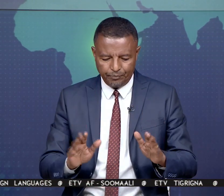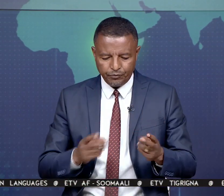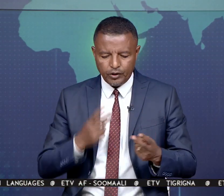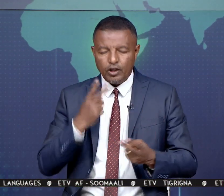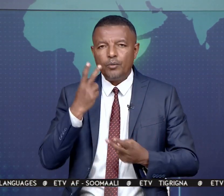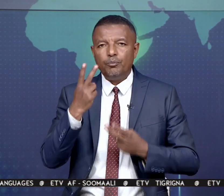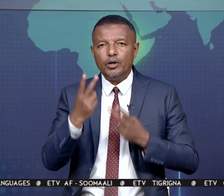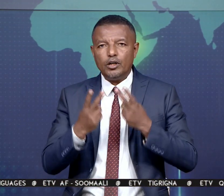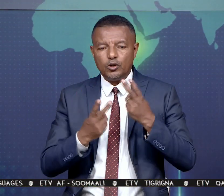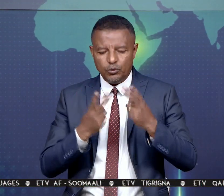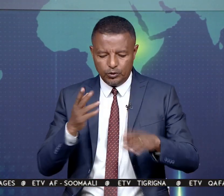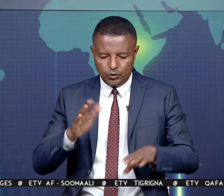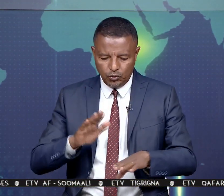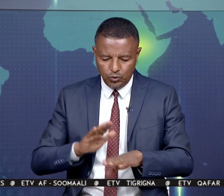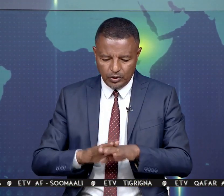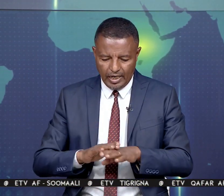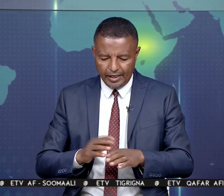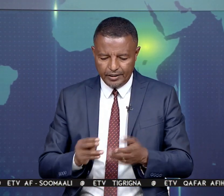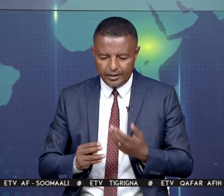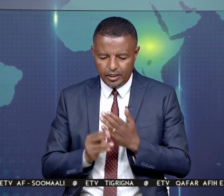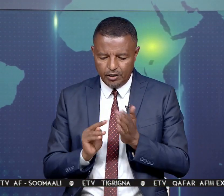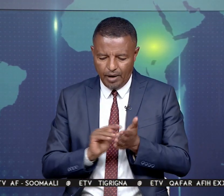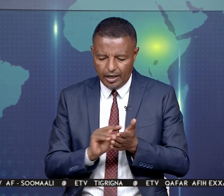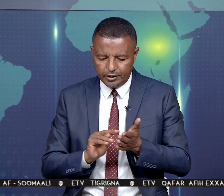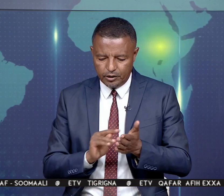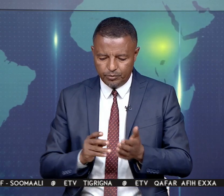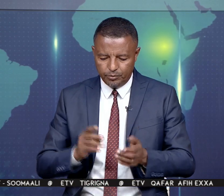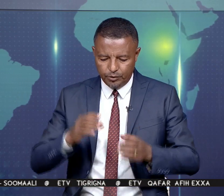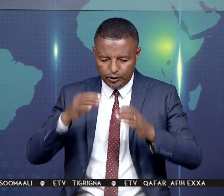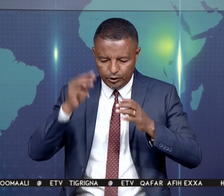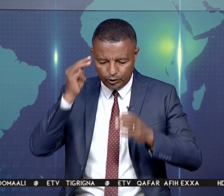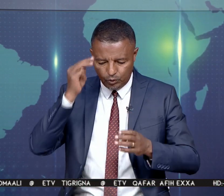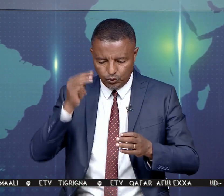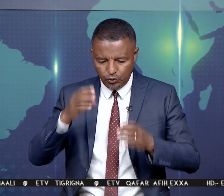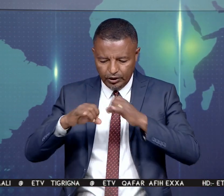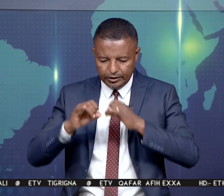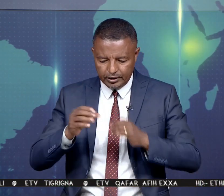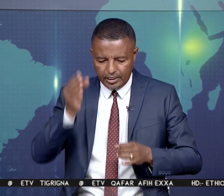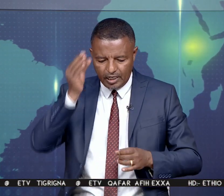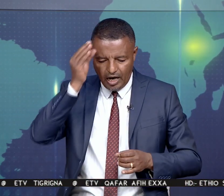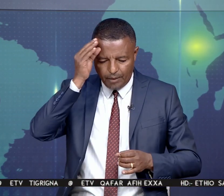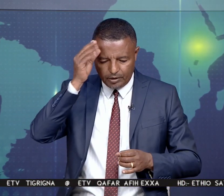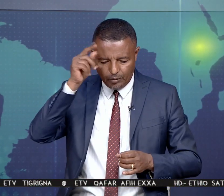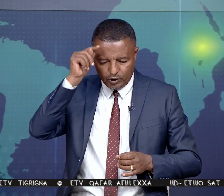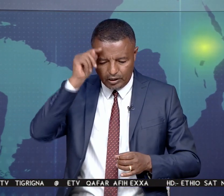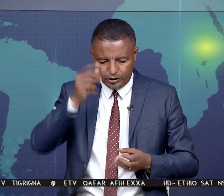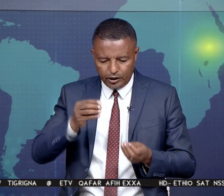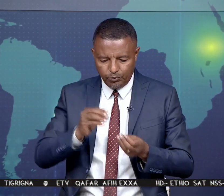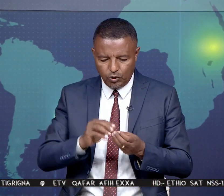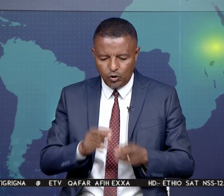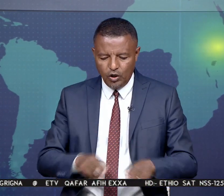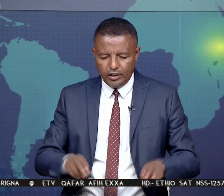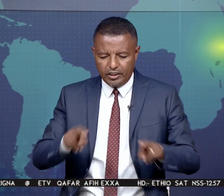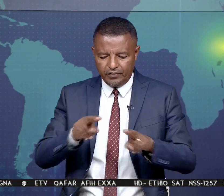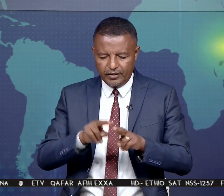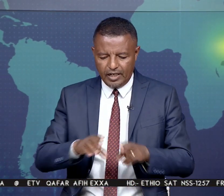አድንቀዋል። በጉብኝቱ ላይ የማዕድን ሚኒስትሩ ኢንጂነር ሀብታሙ ተገኝ ጨምሮ